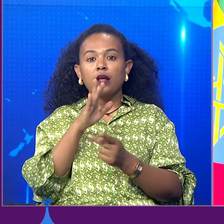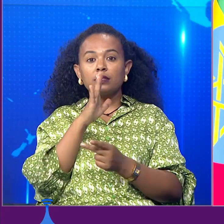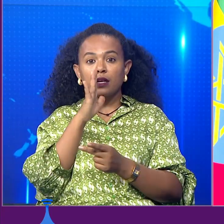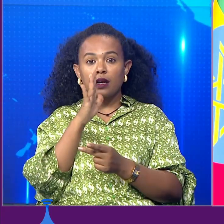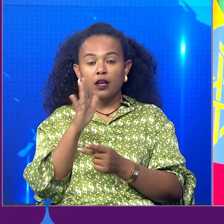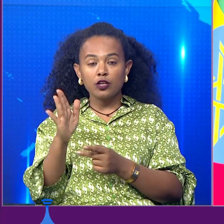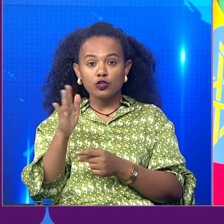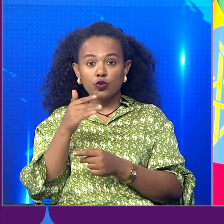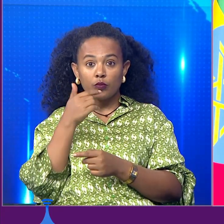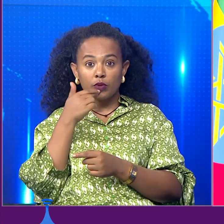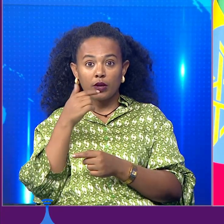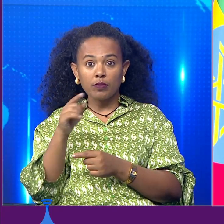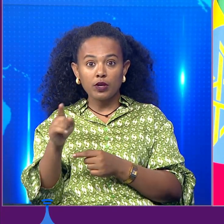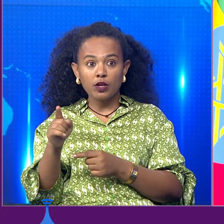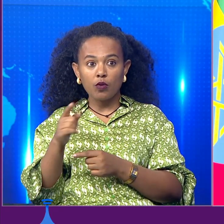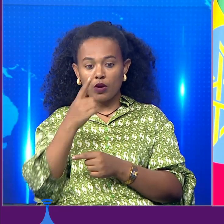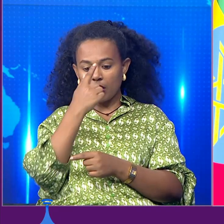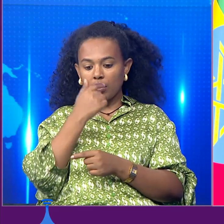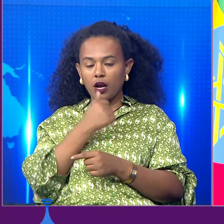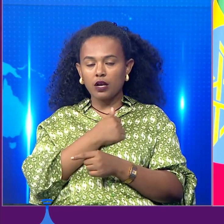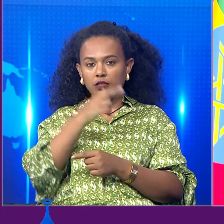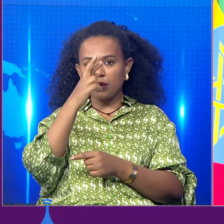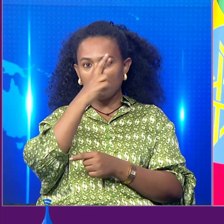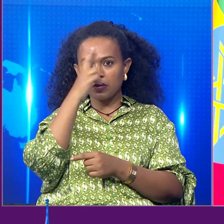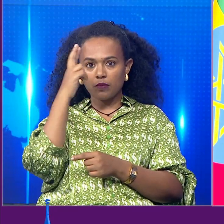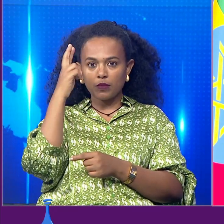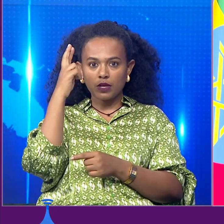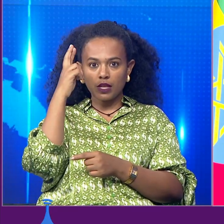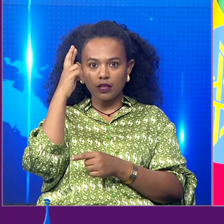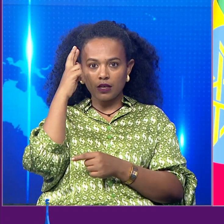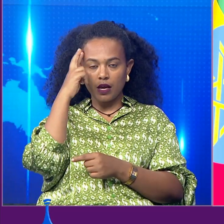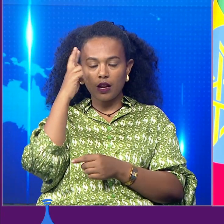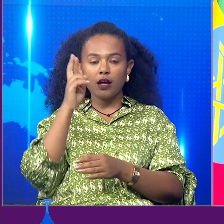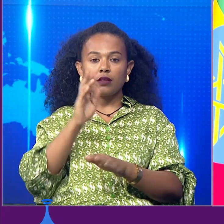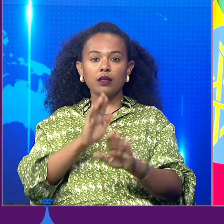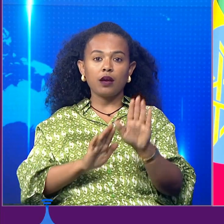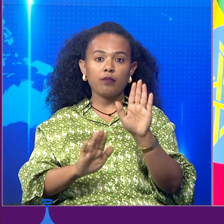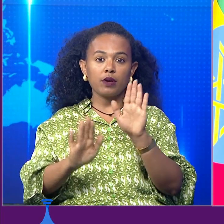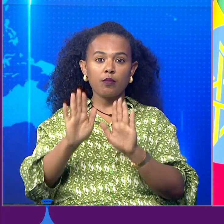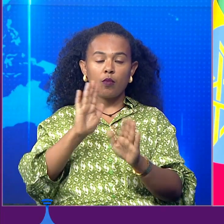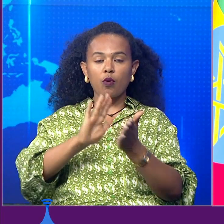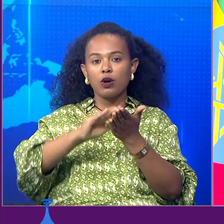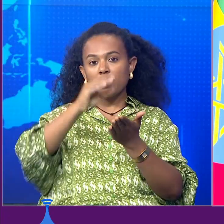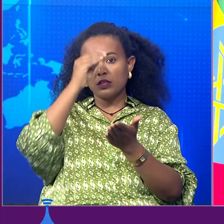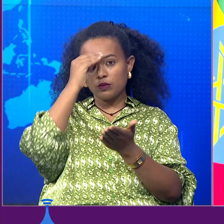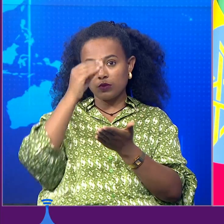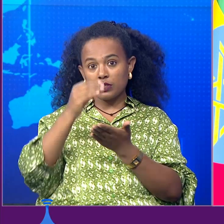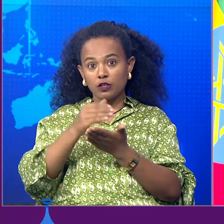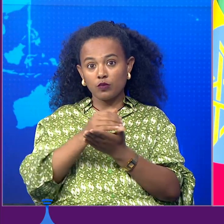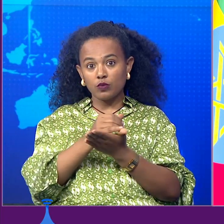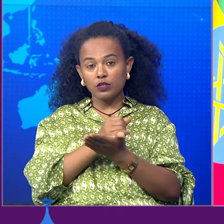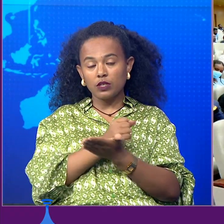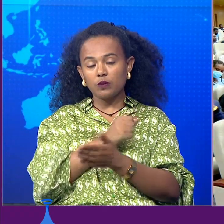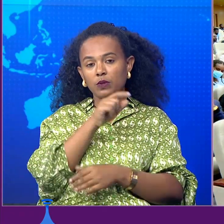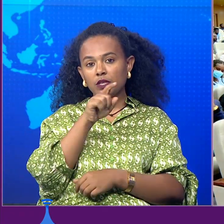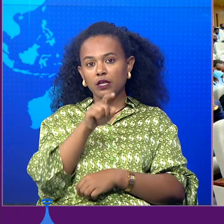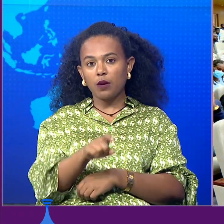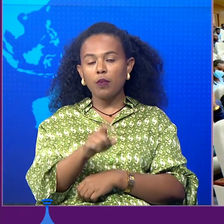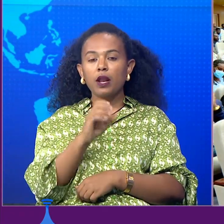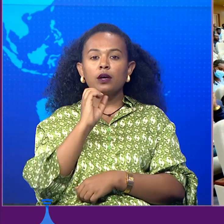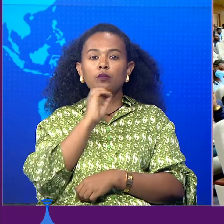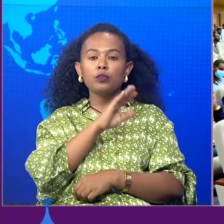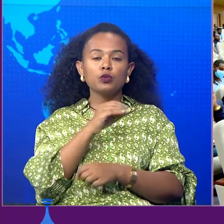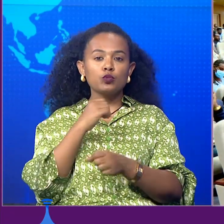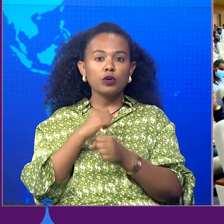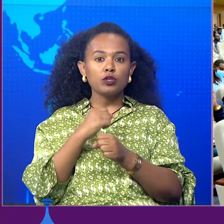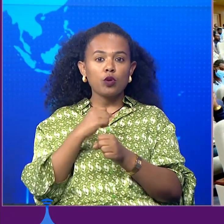የሚለው ከአሳማኝ ምክንያት ጋር ተገምግሞ ትምህርት ሊወሰድበት ይገባል። ብልሹ